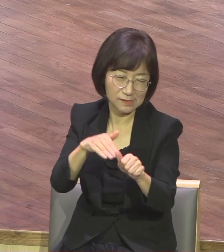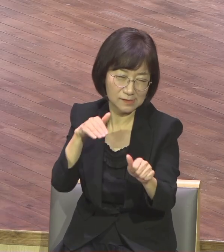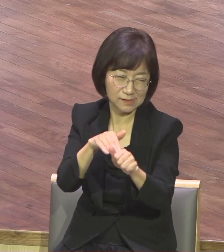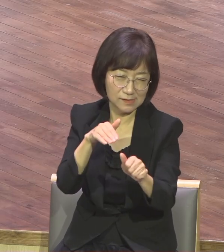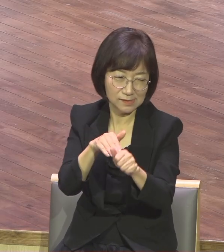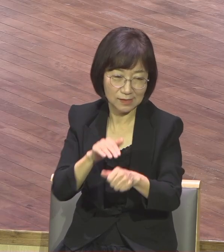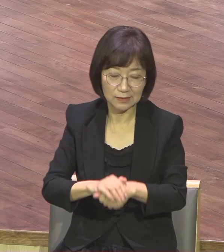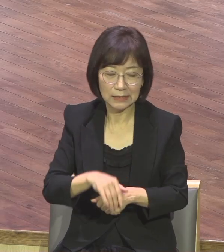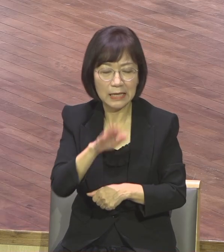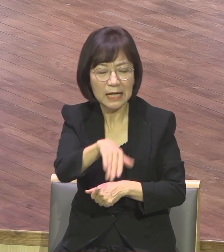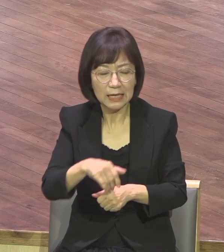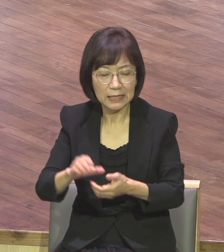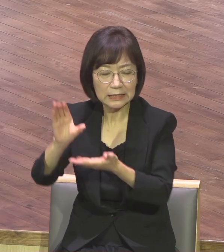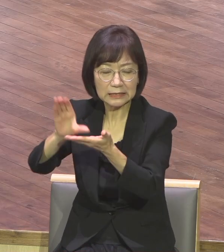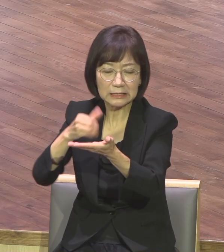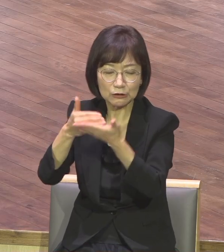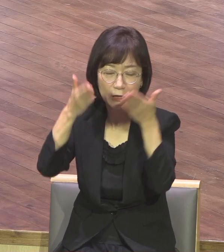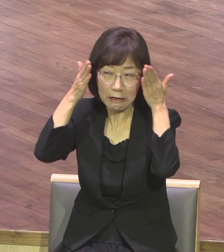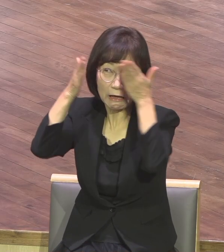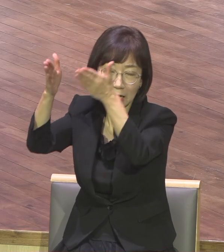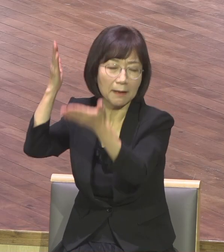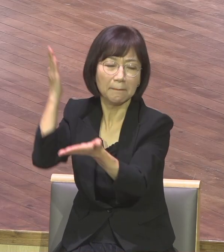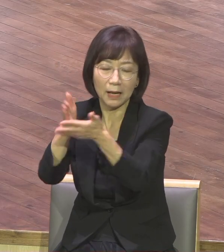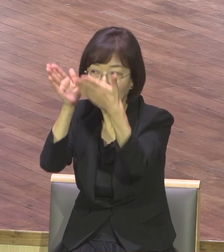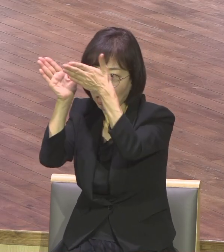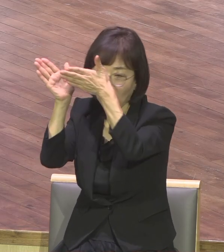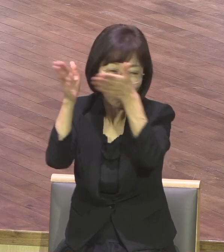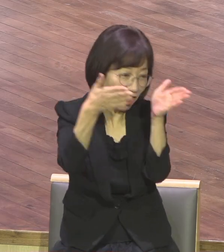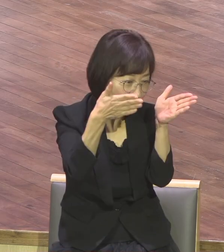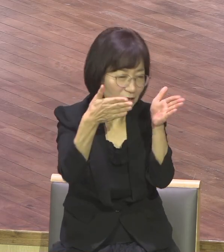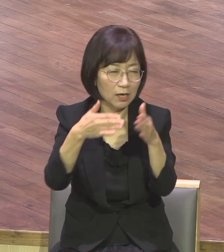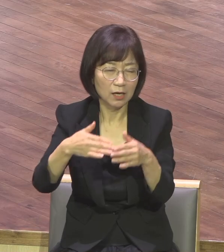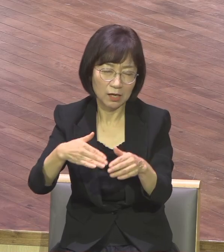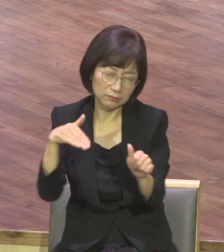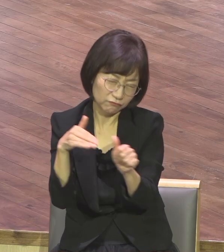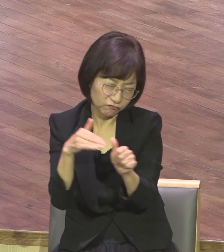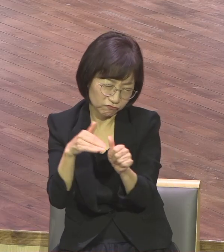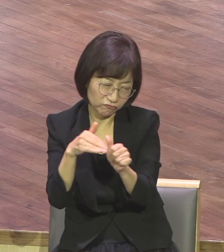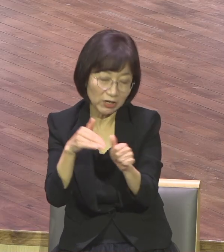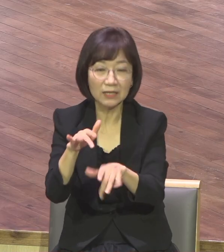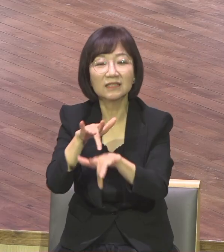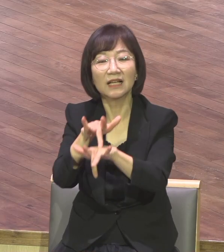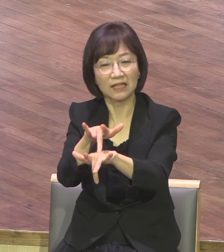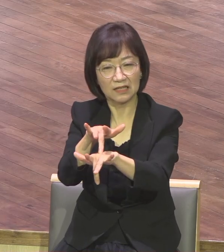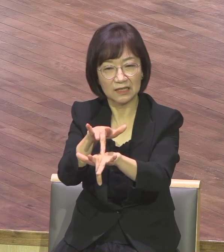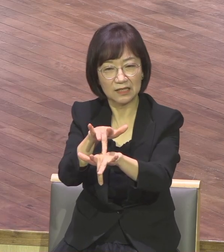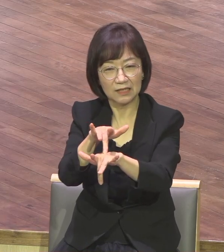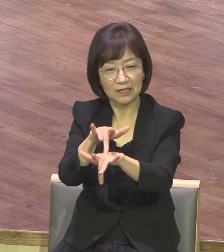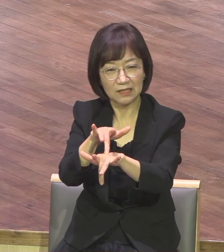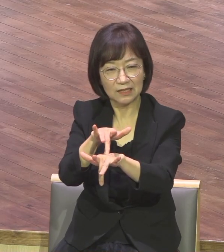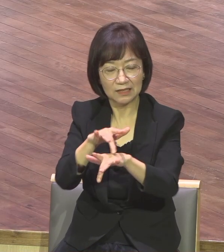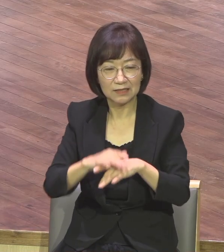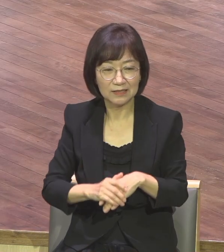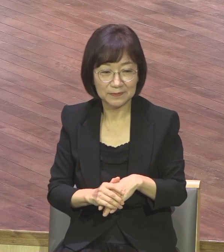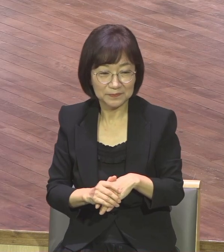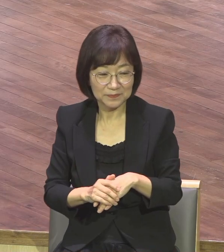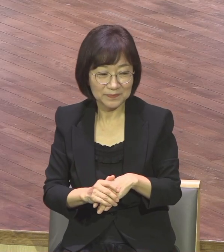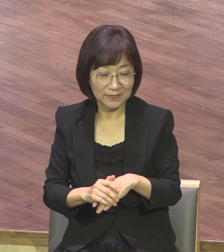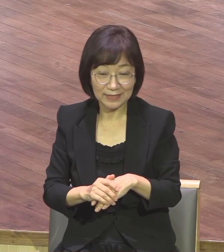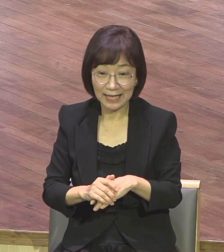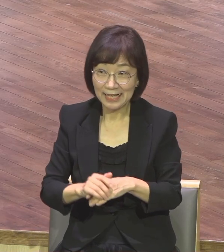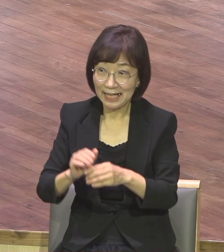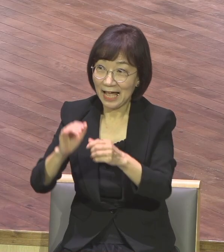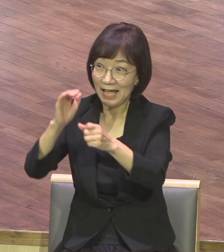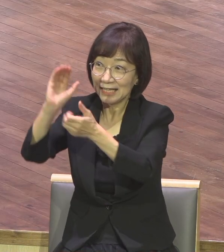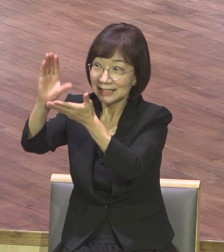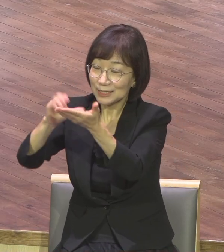다른 데로 생각 뺏기도록, 오직 그리스도 안 되도록, 응? 그리스도를 통해서 그냥 뭐 얻는 모든 응답을